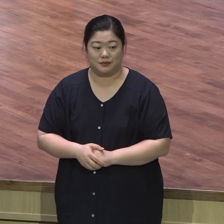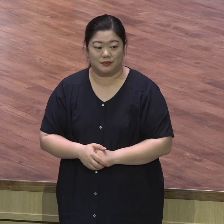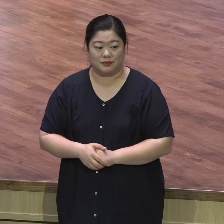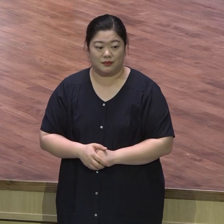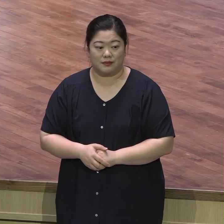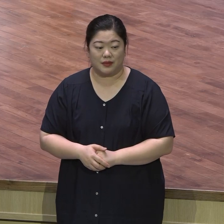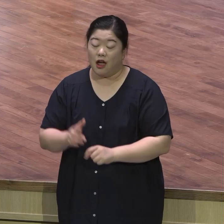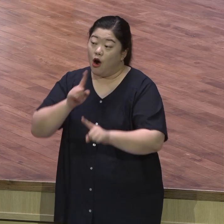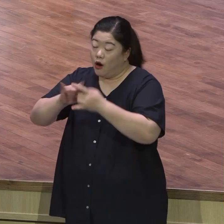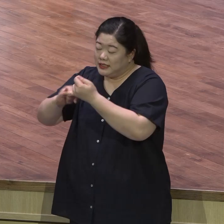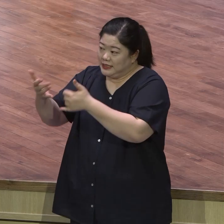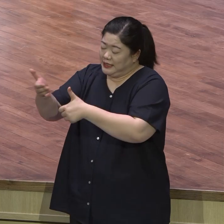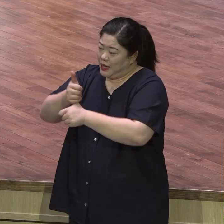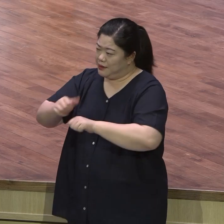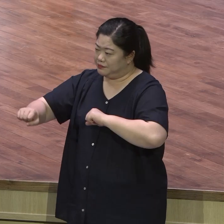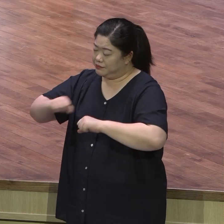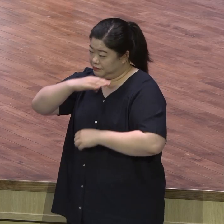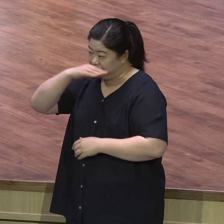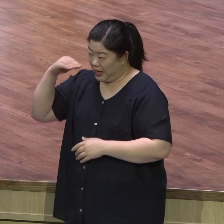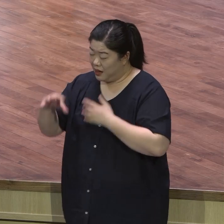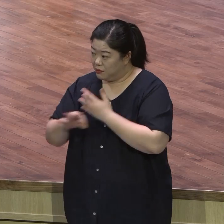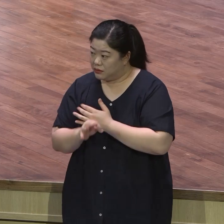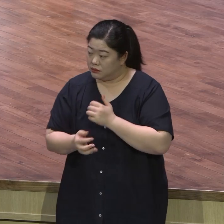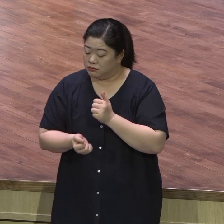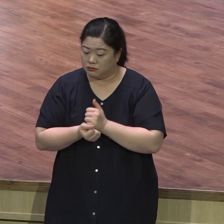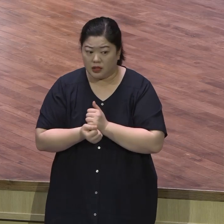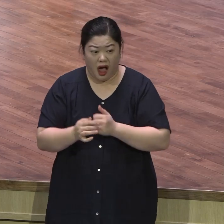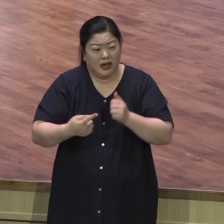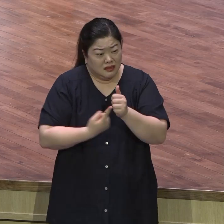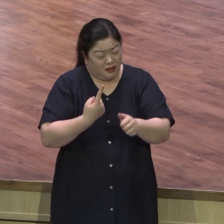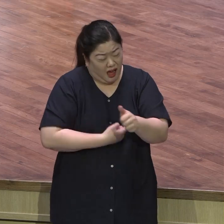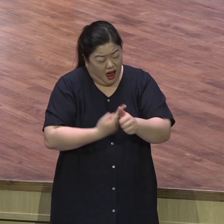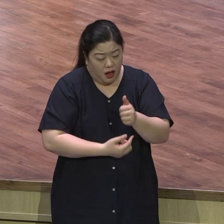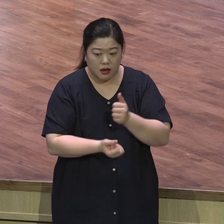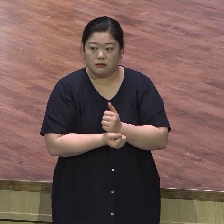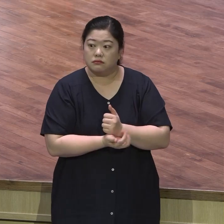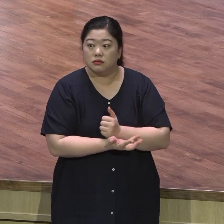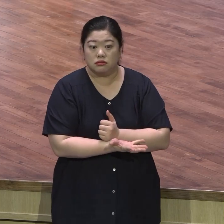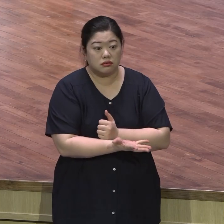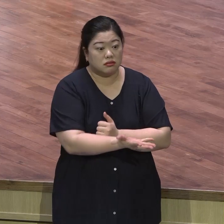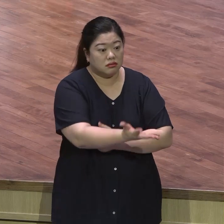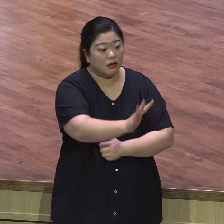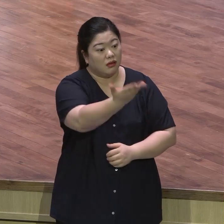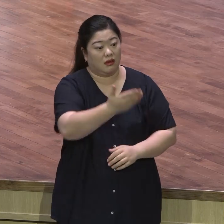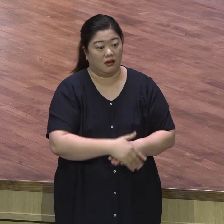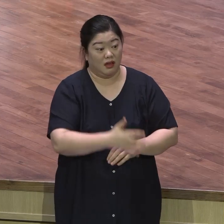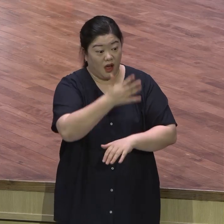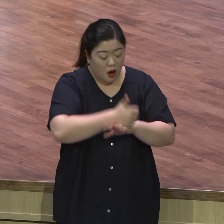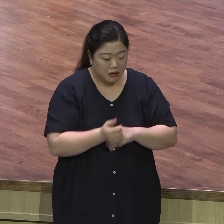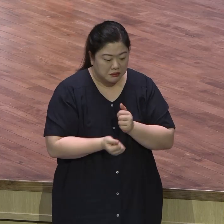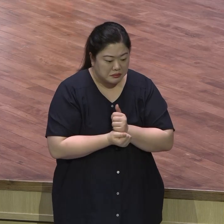보여주게 되었어요 그것이 온유대와 사마리아 땅 끝까지 계속 확산된다